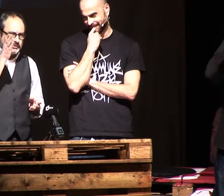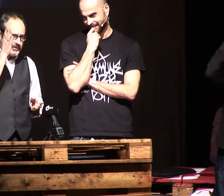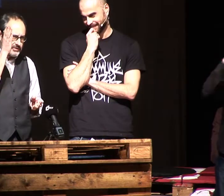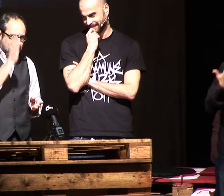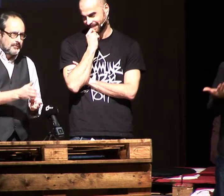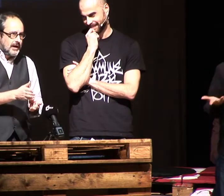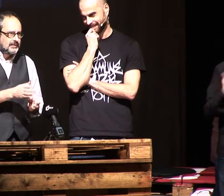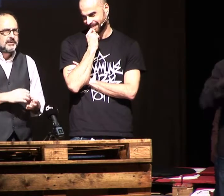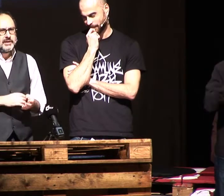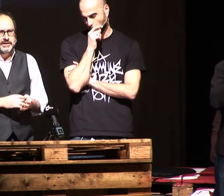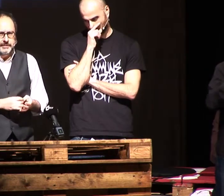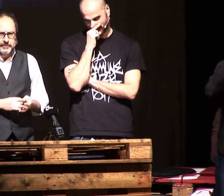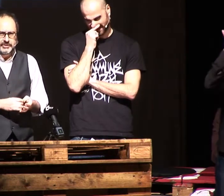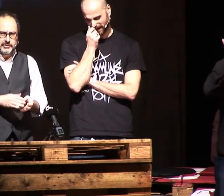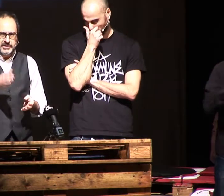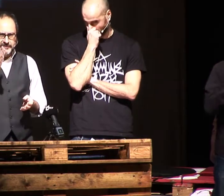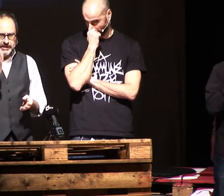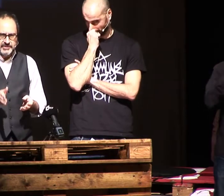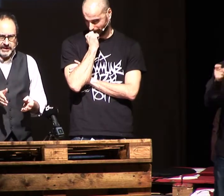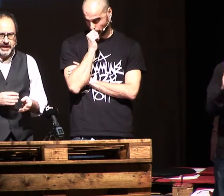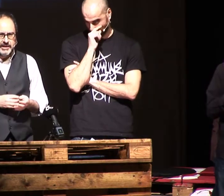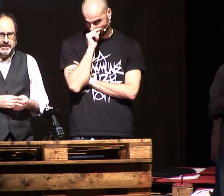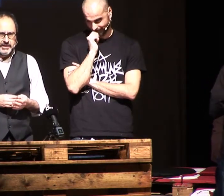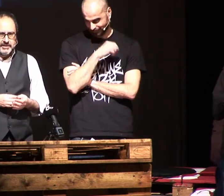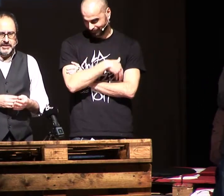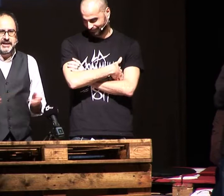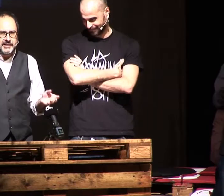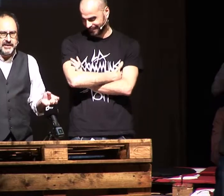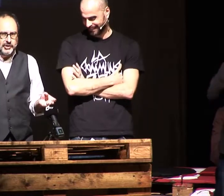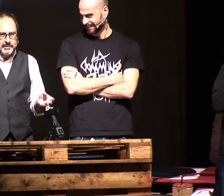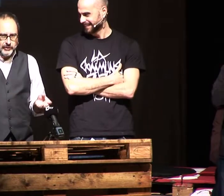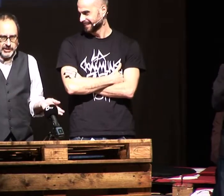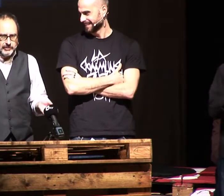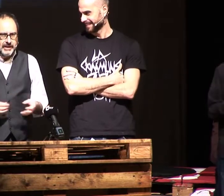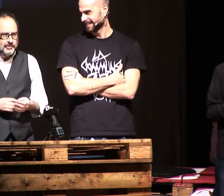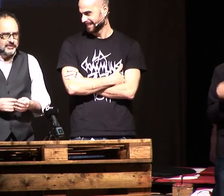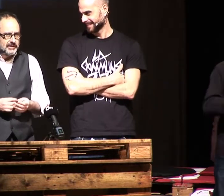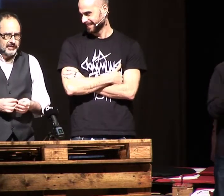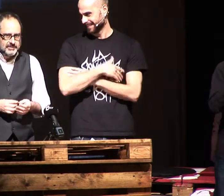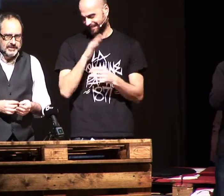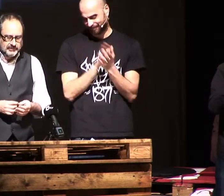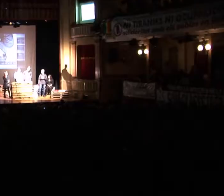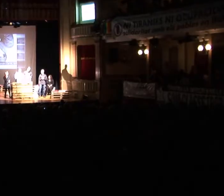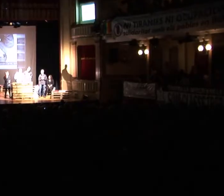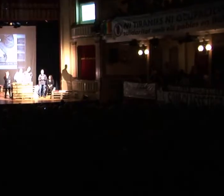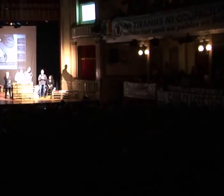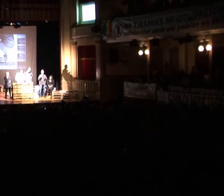ens vam revoltar contra Felip IV, ens vam revoltar contra Felip V. Qui li ha dit a aquest home que no ens revoltarem contra Felip